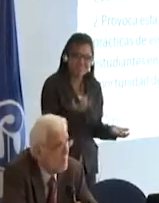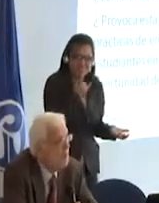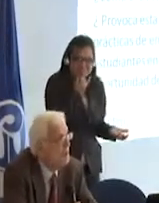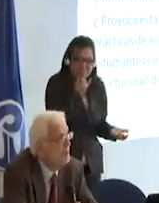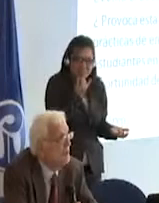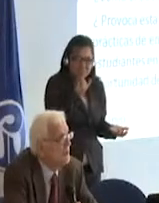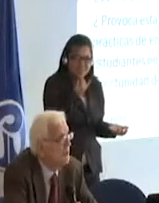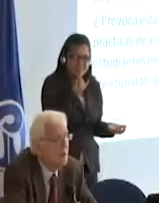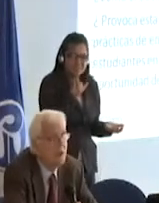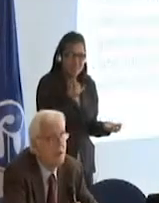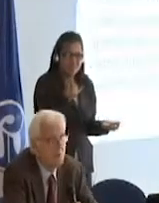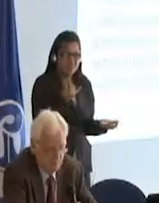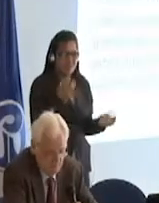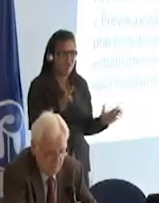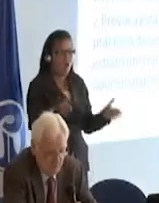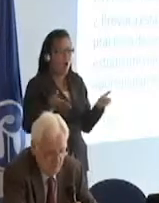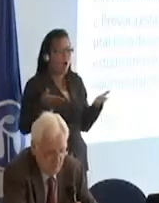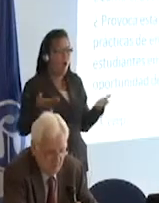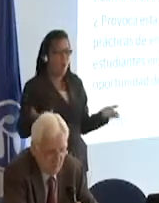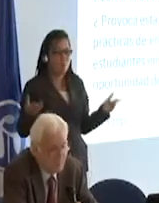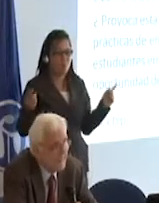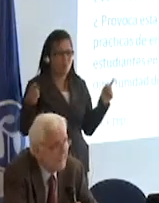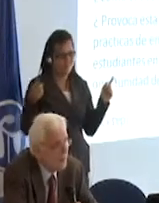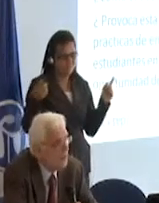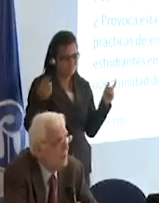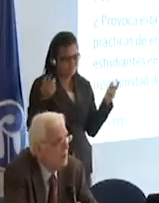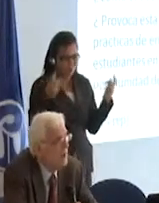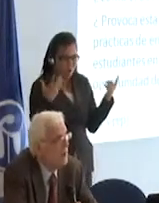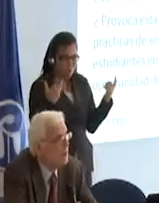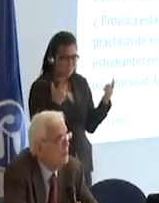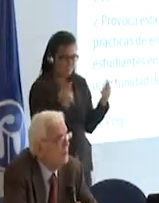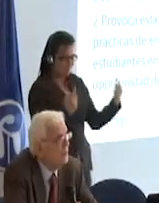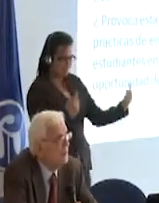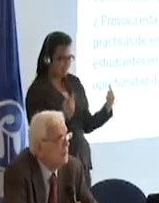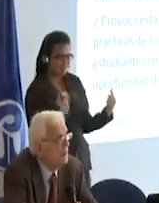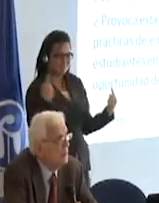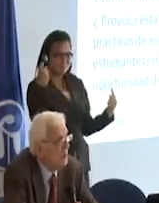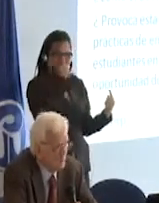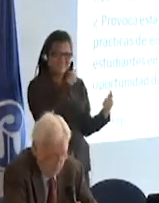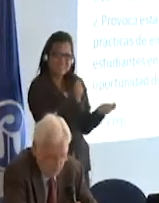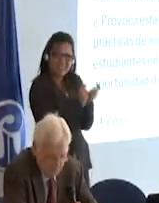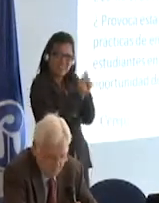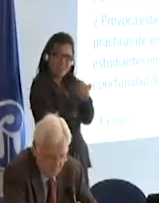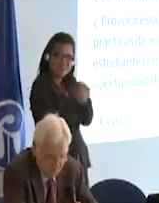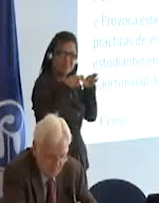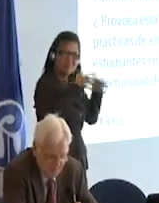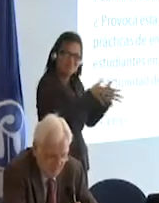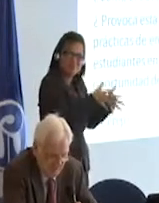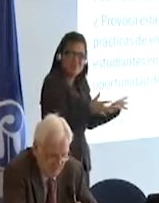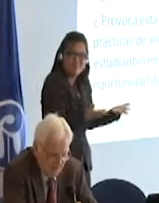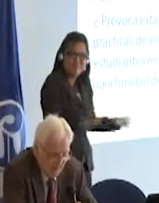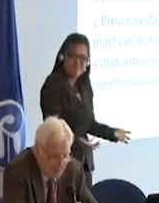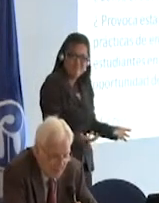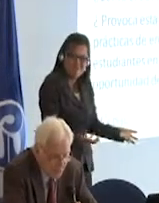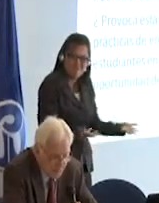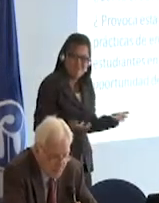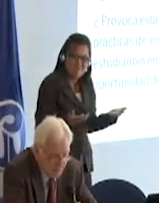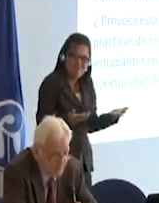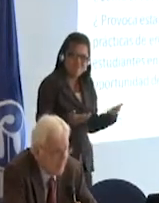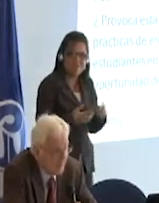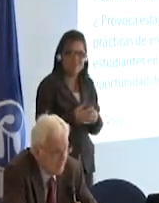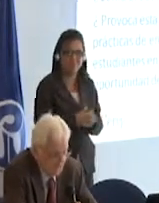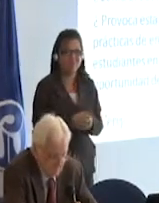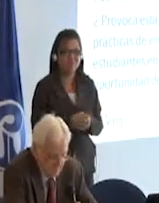Comment modifie-t-il sa manière d'enseigner? La modifie-t-il d'ailleurs? Quels